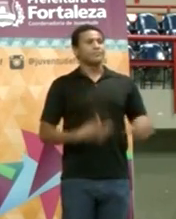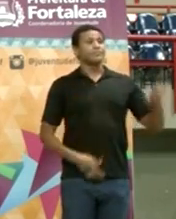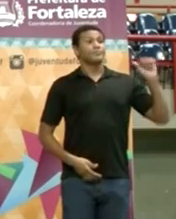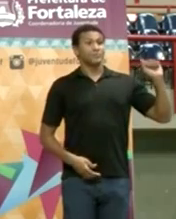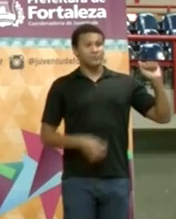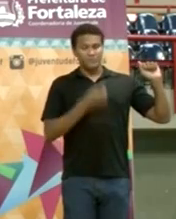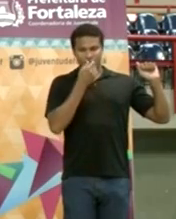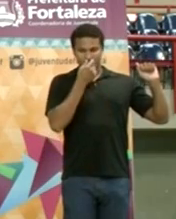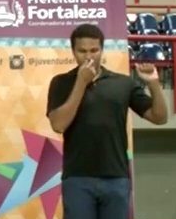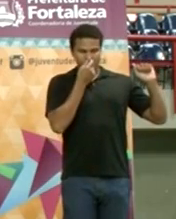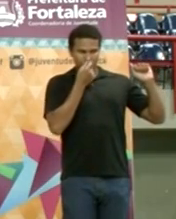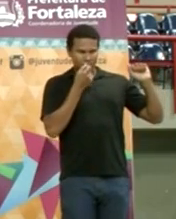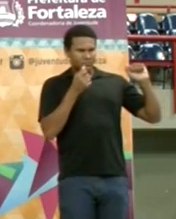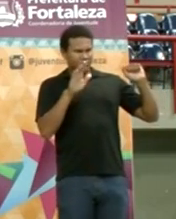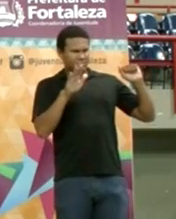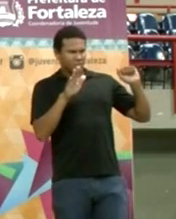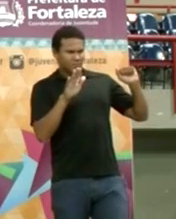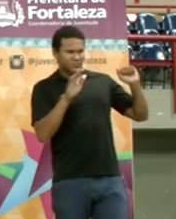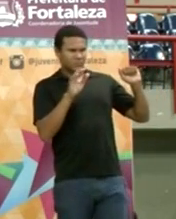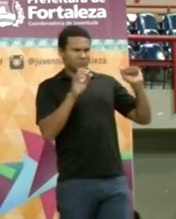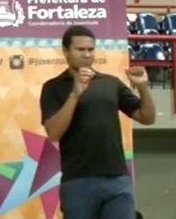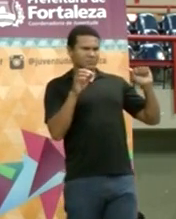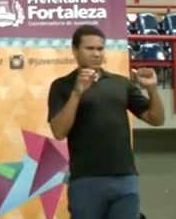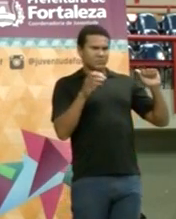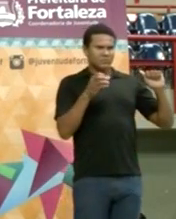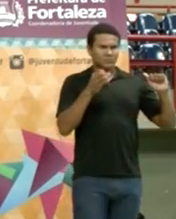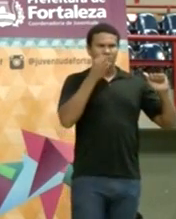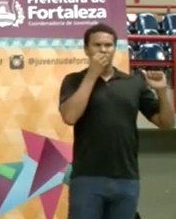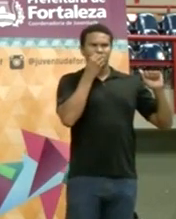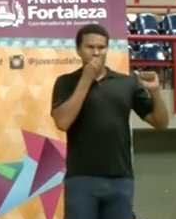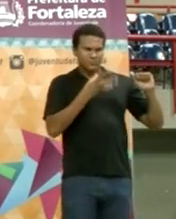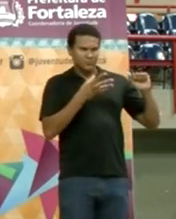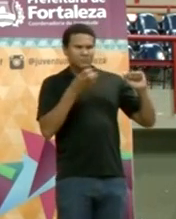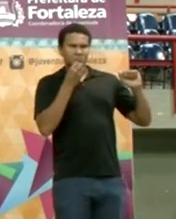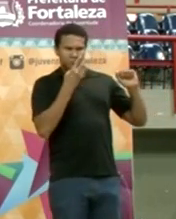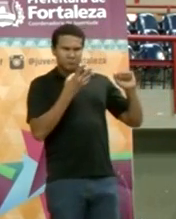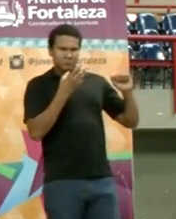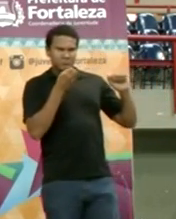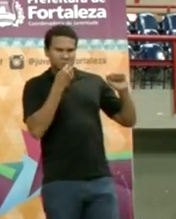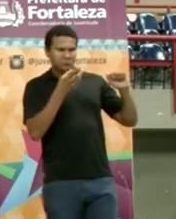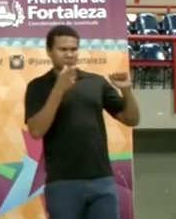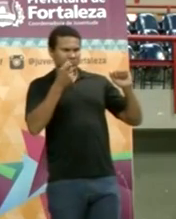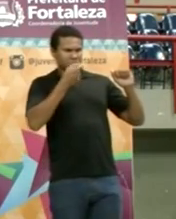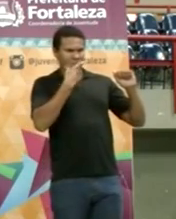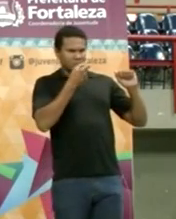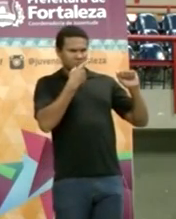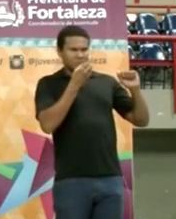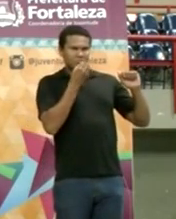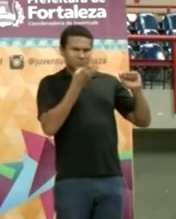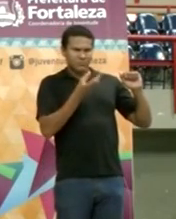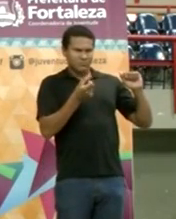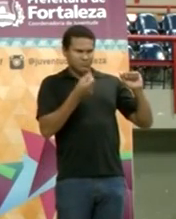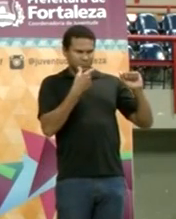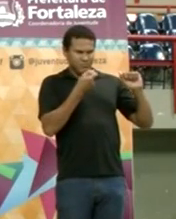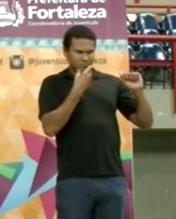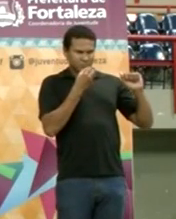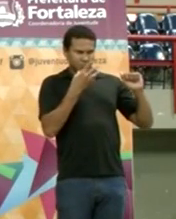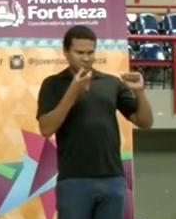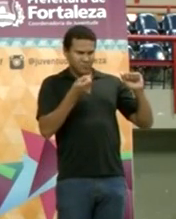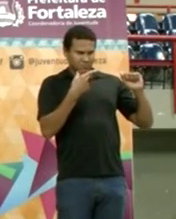pessoal. Seria interessante se descobrir um antibiótico para esse vírus, pessoal. Antibiótico combate vírus.